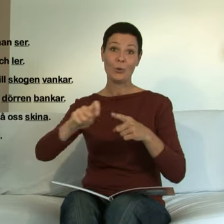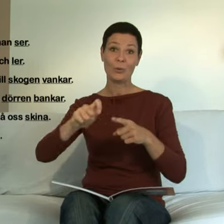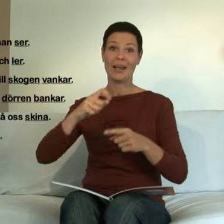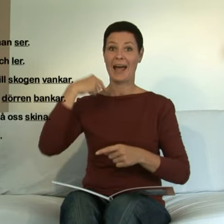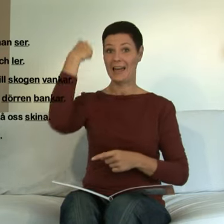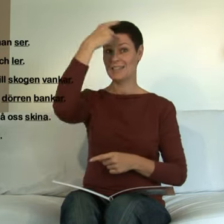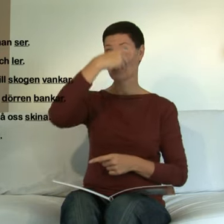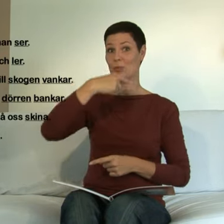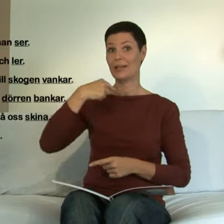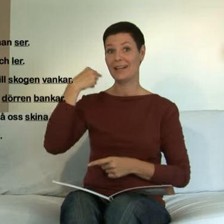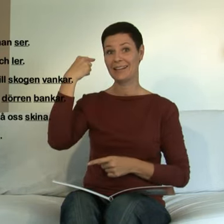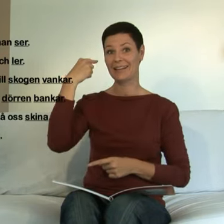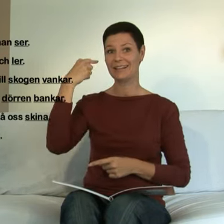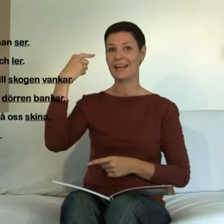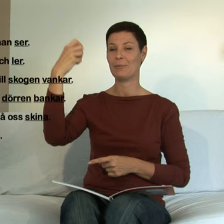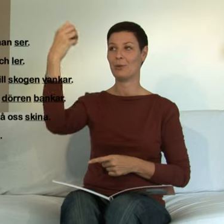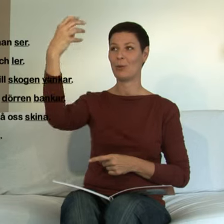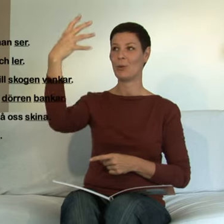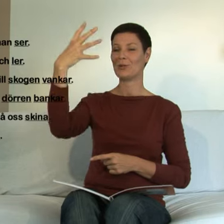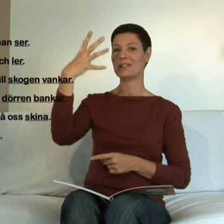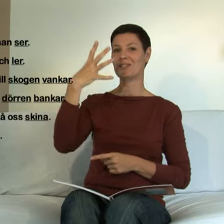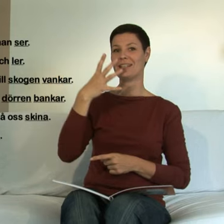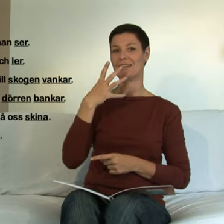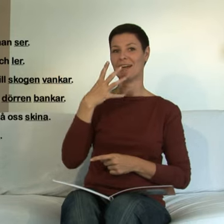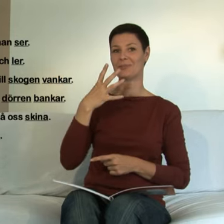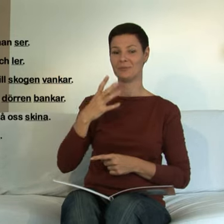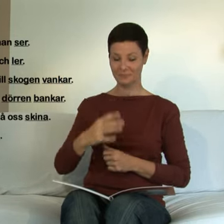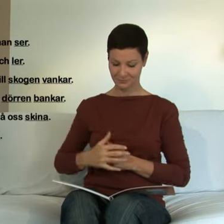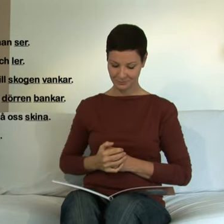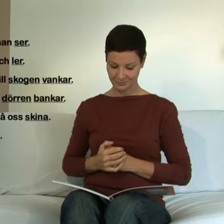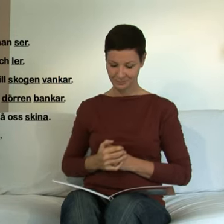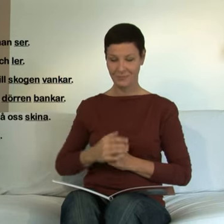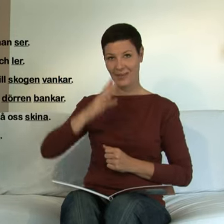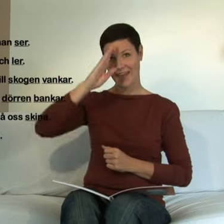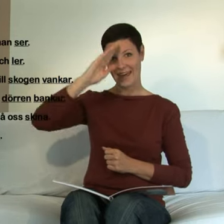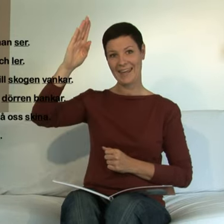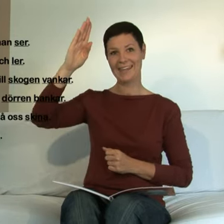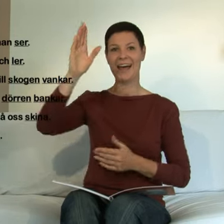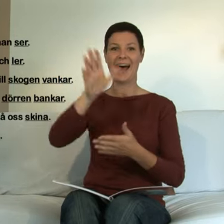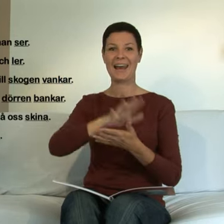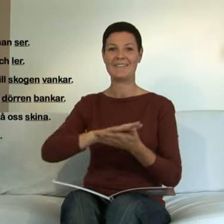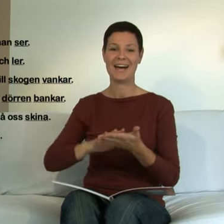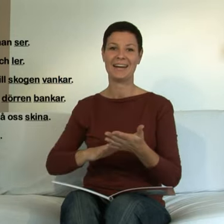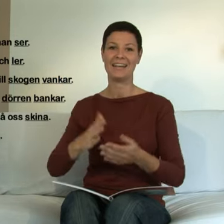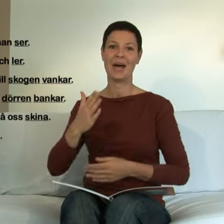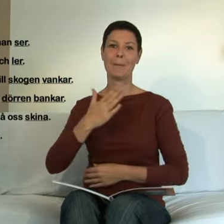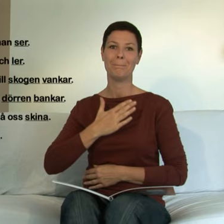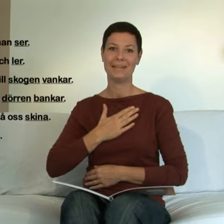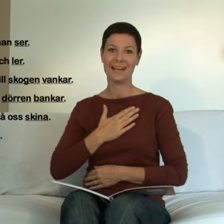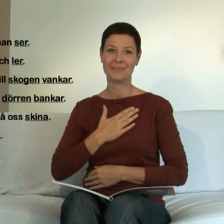Gul är solen när den på oss skina. Hej alla färgerna mina!